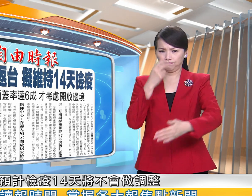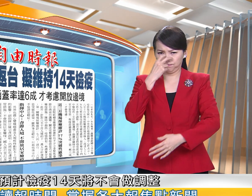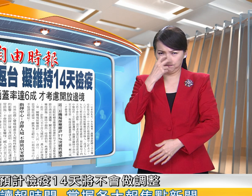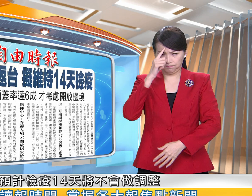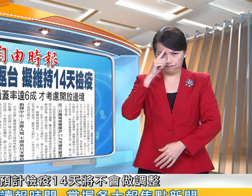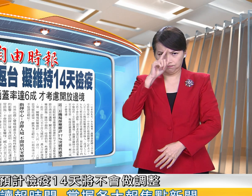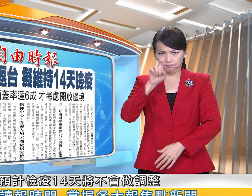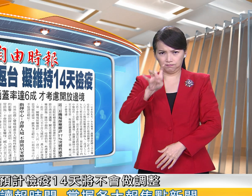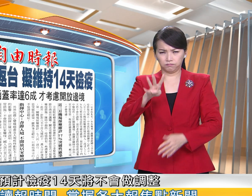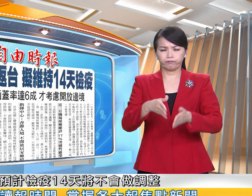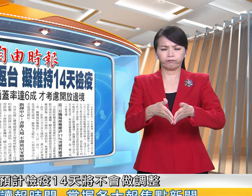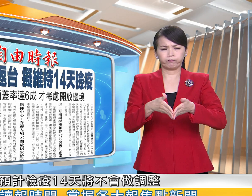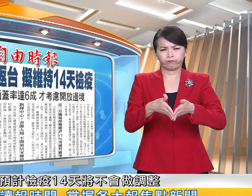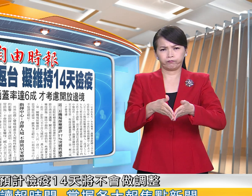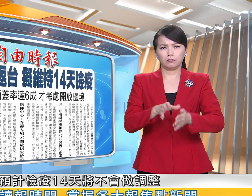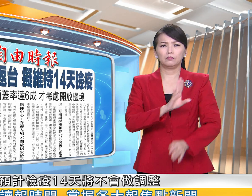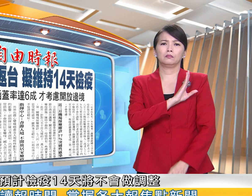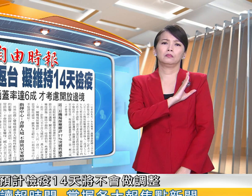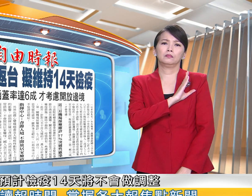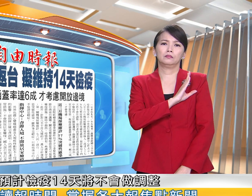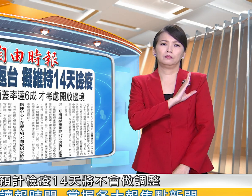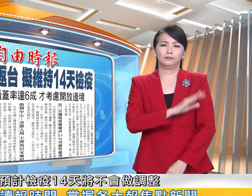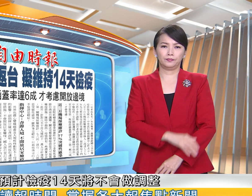计检疫14天将不会做调整。